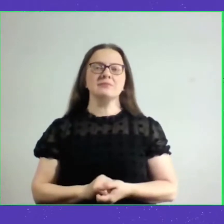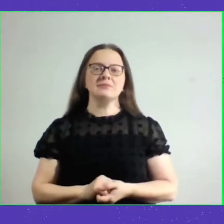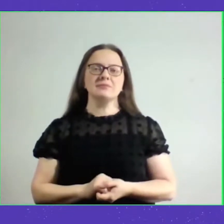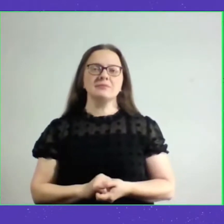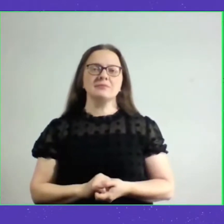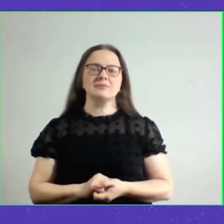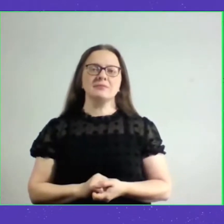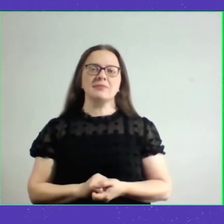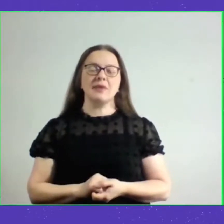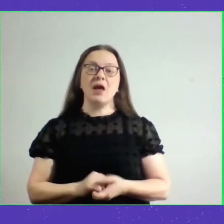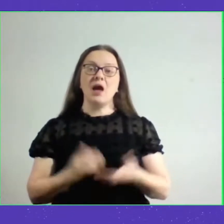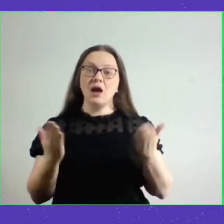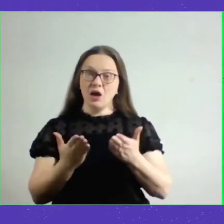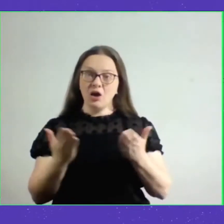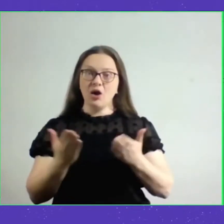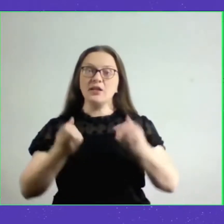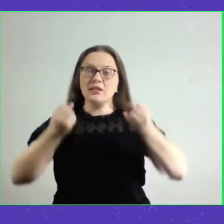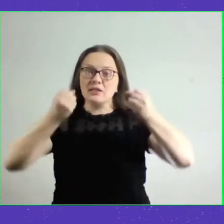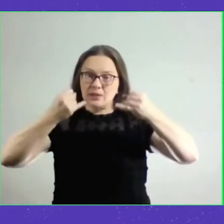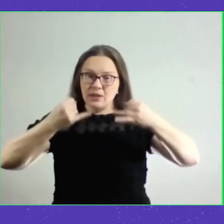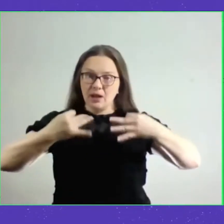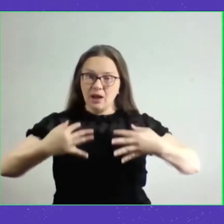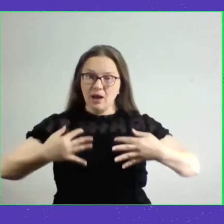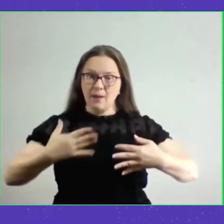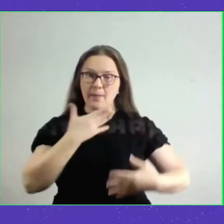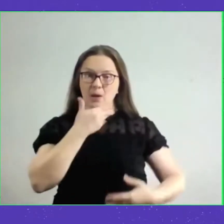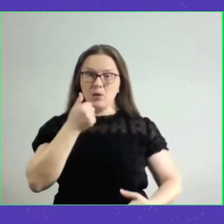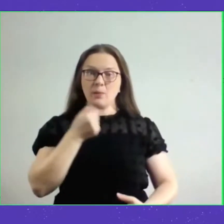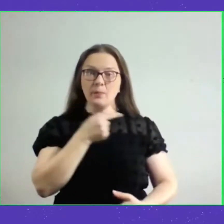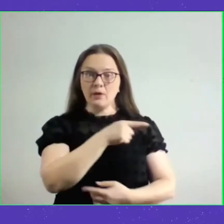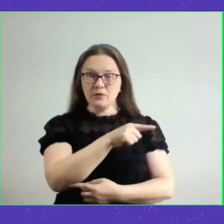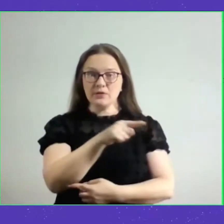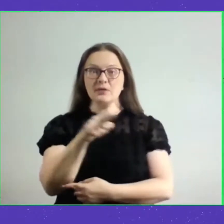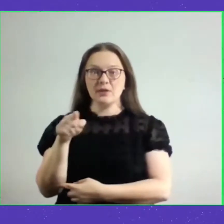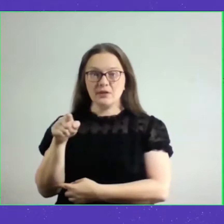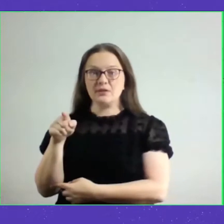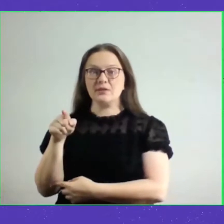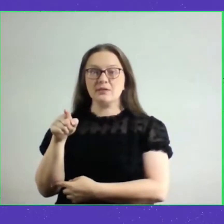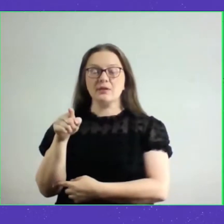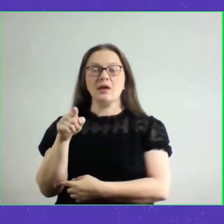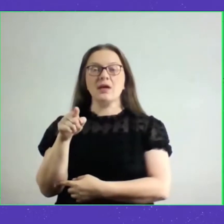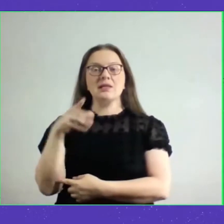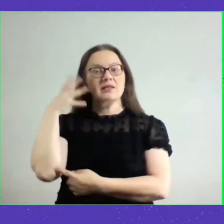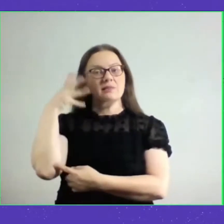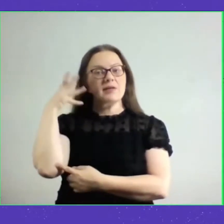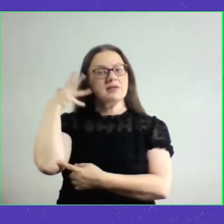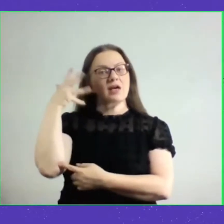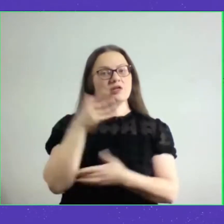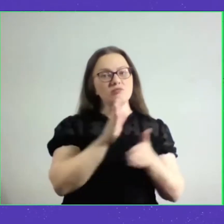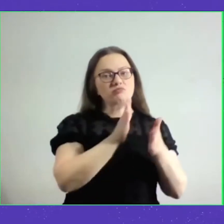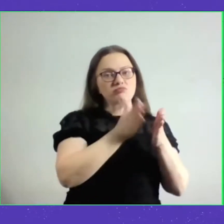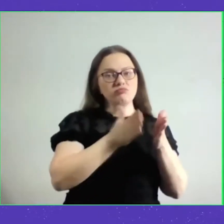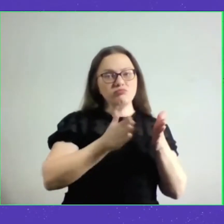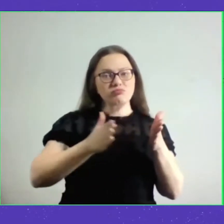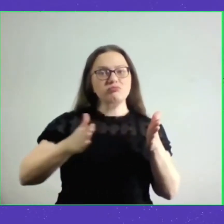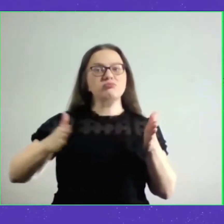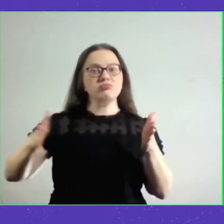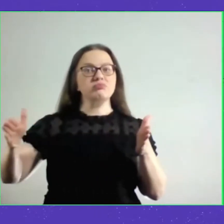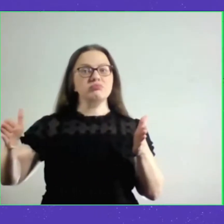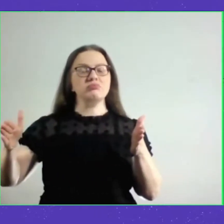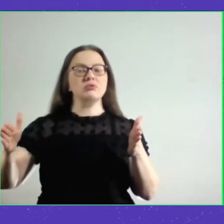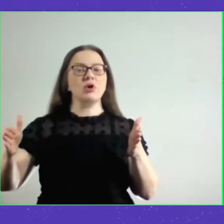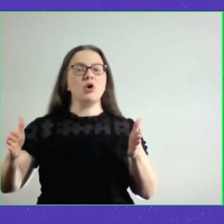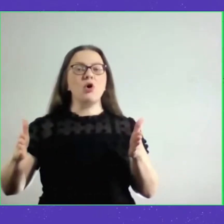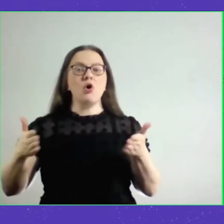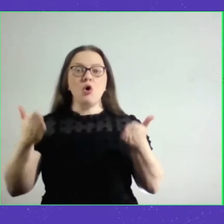vamos ver ao longo das mensagens que serão ministradas a partir de hoje, à noite, amanhã